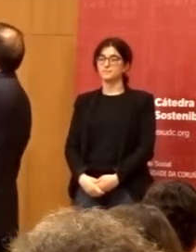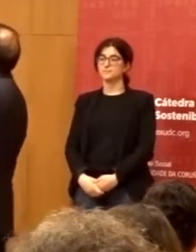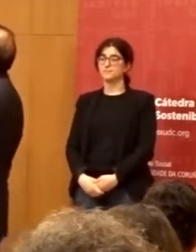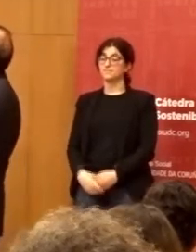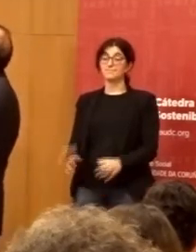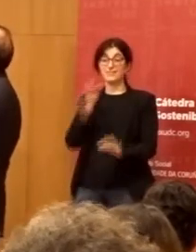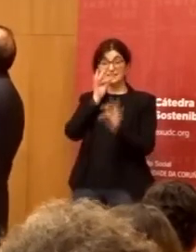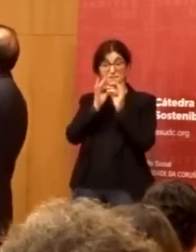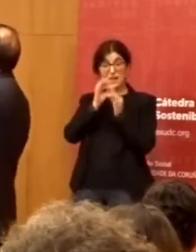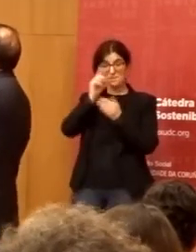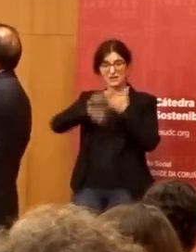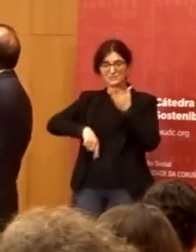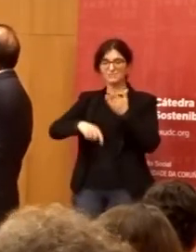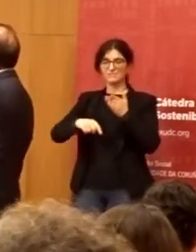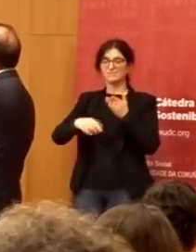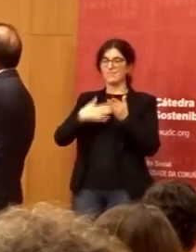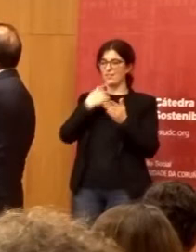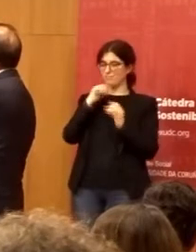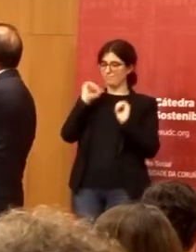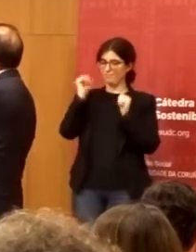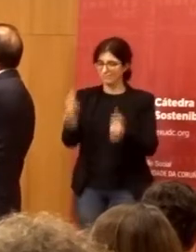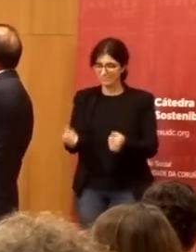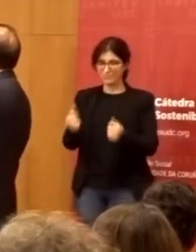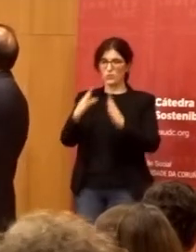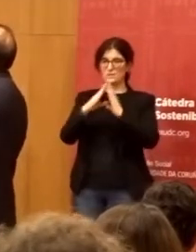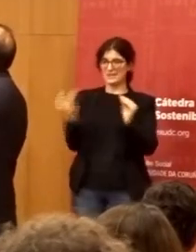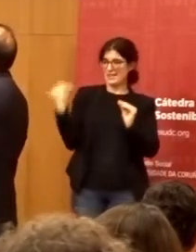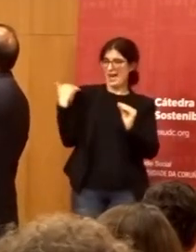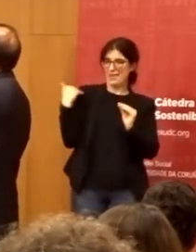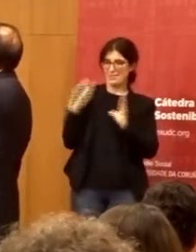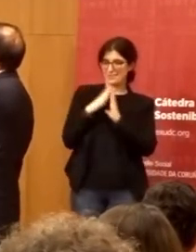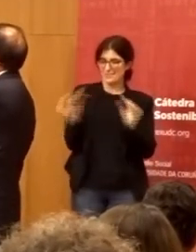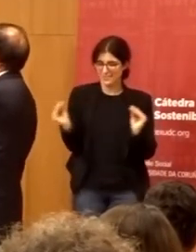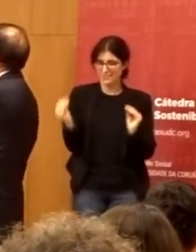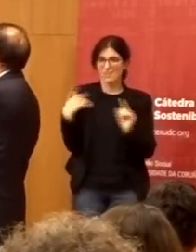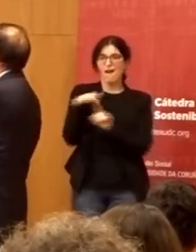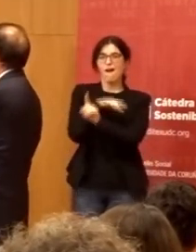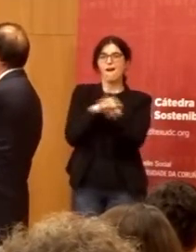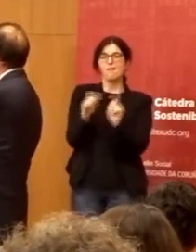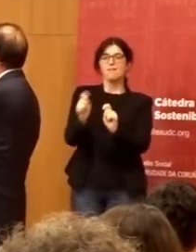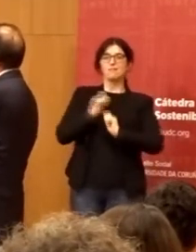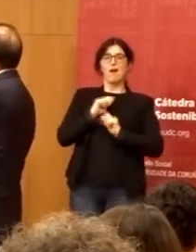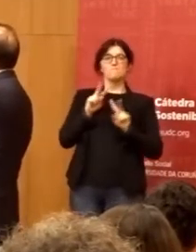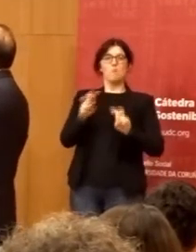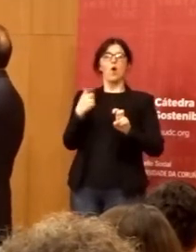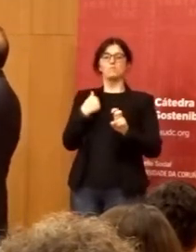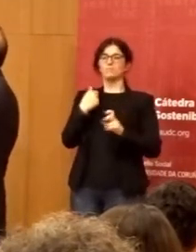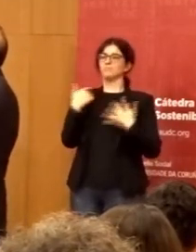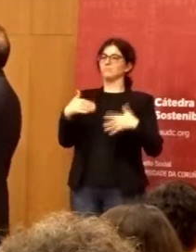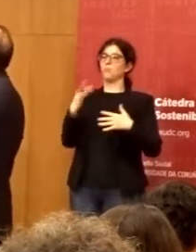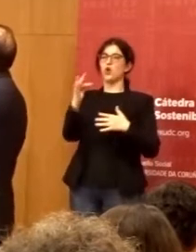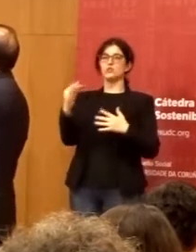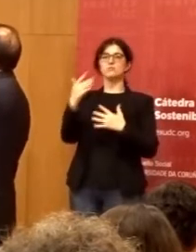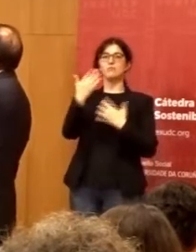En septiembre comienza mi andadura en la universidad. Me encanta ese ambiente. Conocí gente nueva y he hecho muy buenas